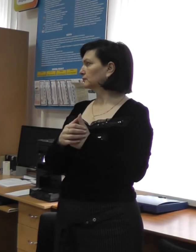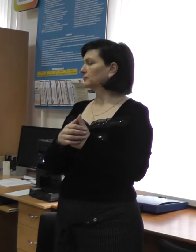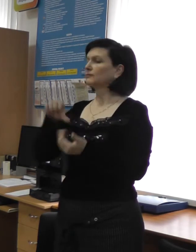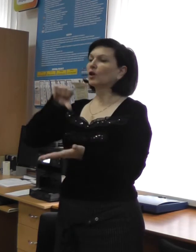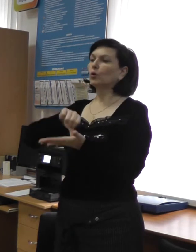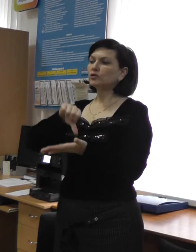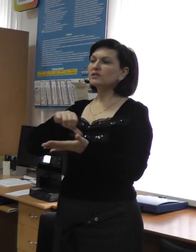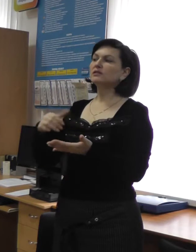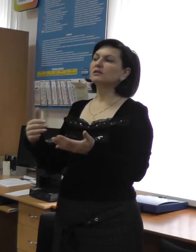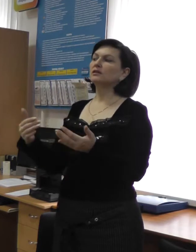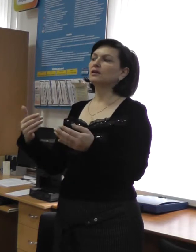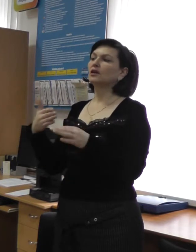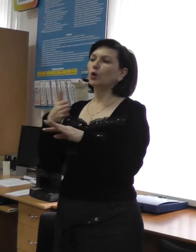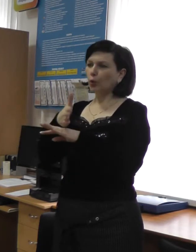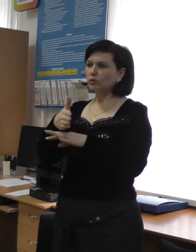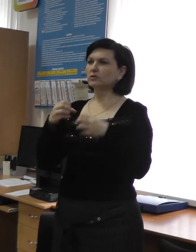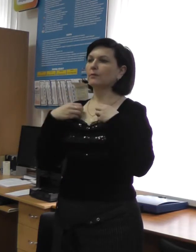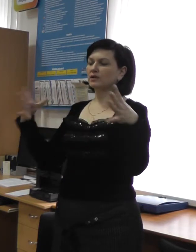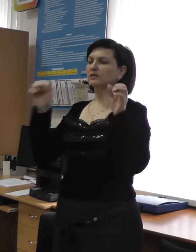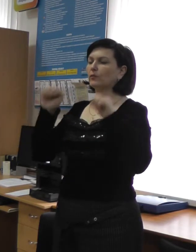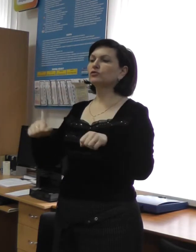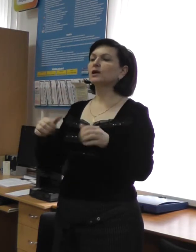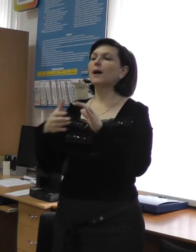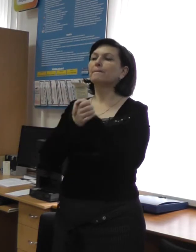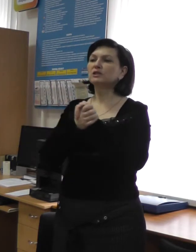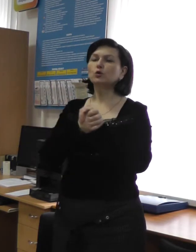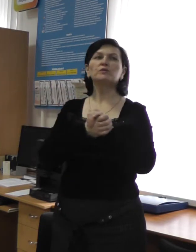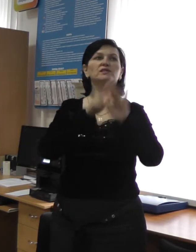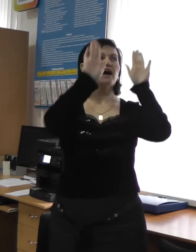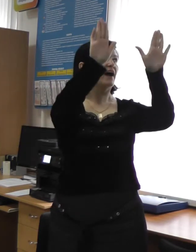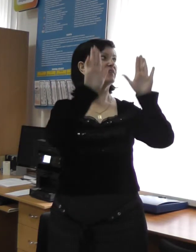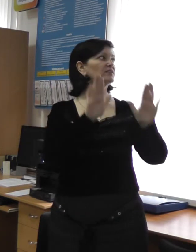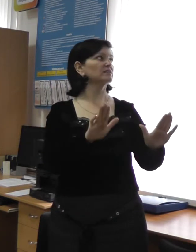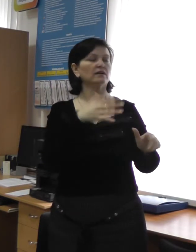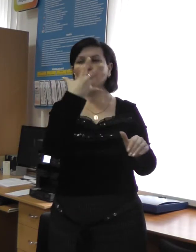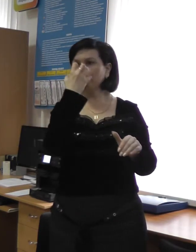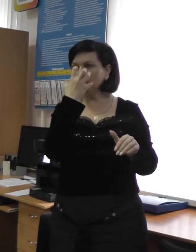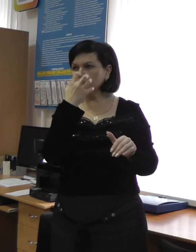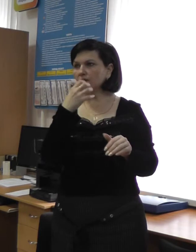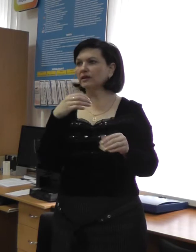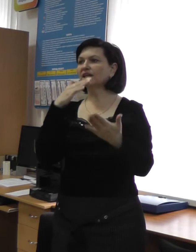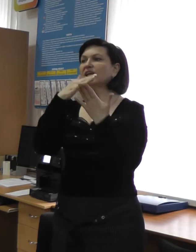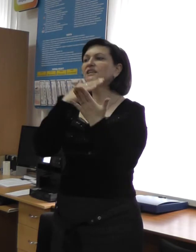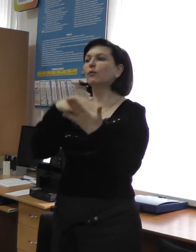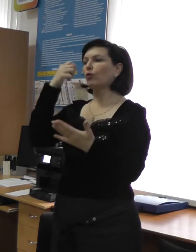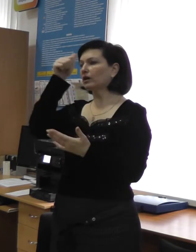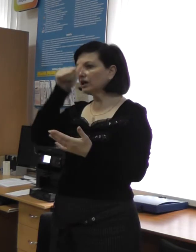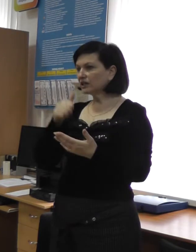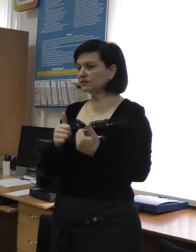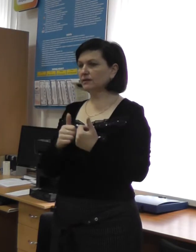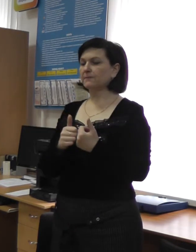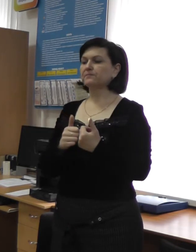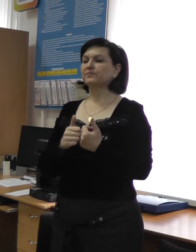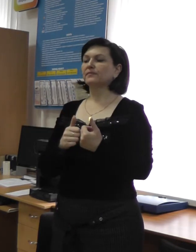Участники и гости праздника могут познакомиться с выставкой детских рисунков и фотографий на тему Греции. На концертах